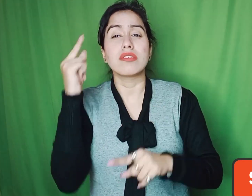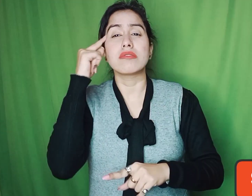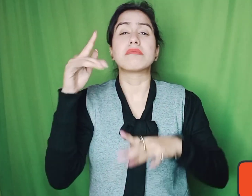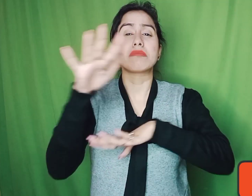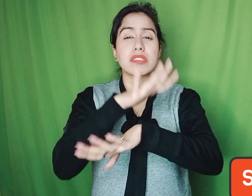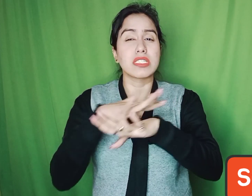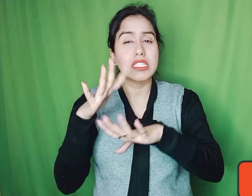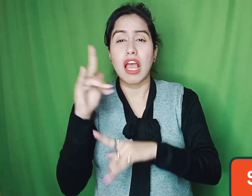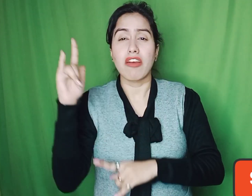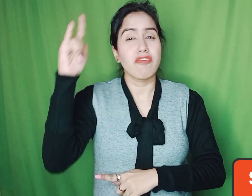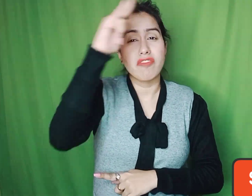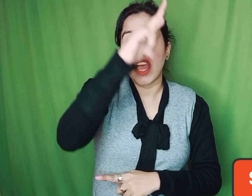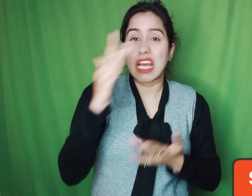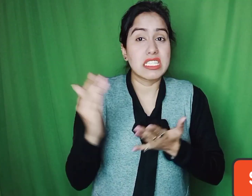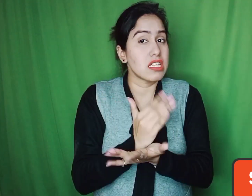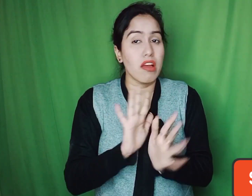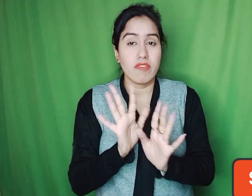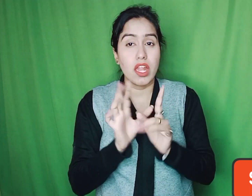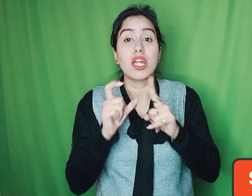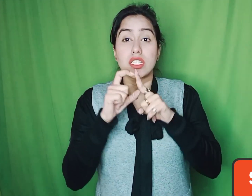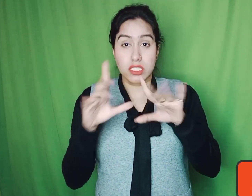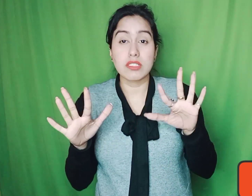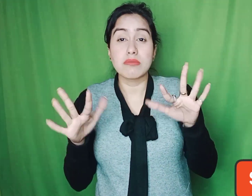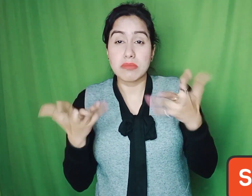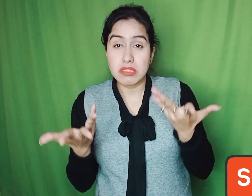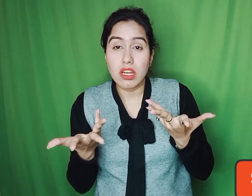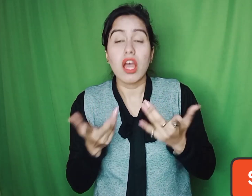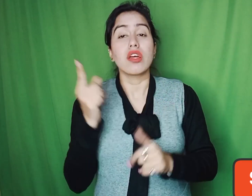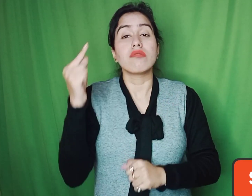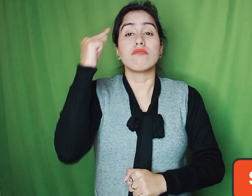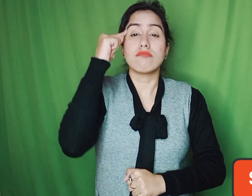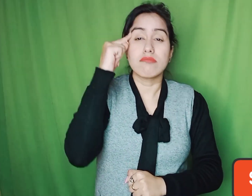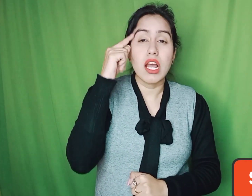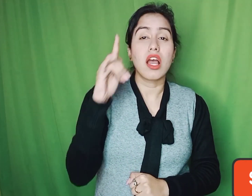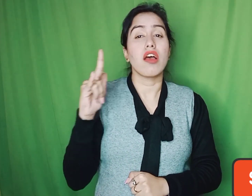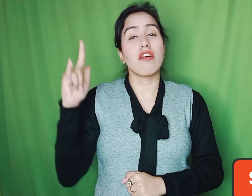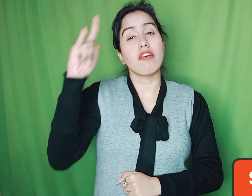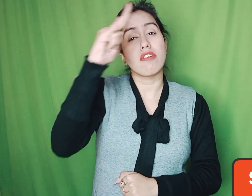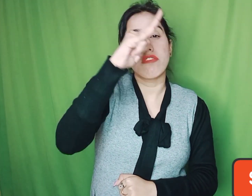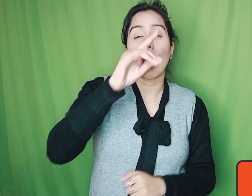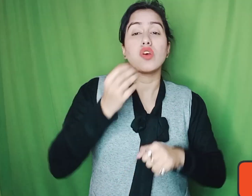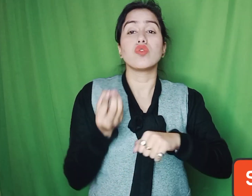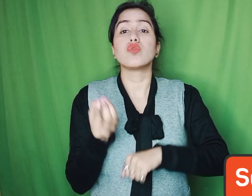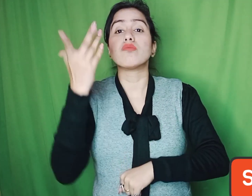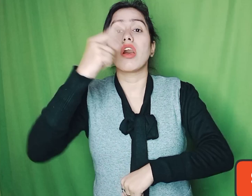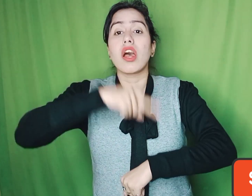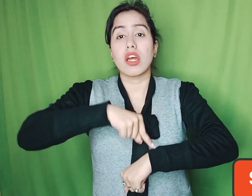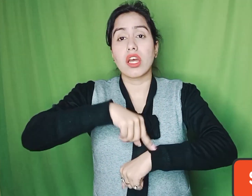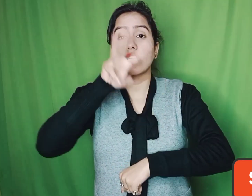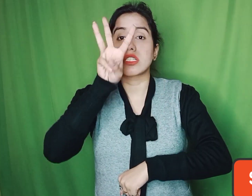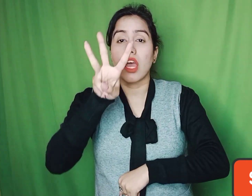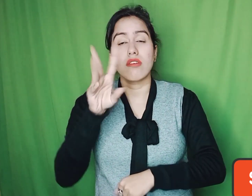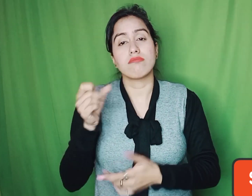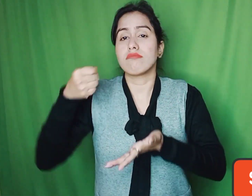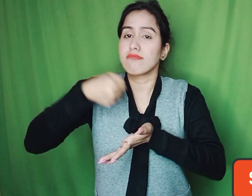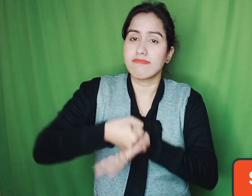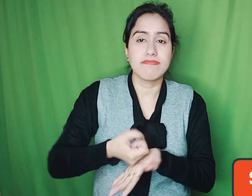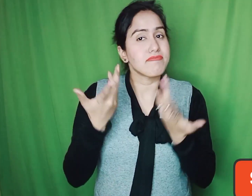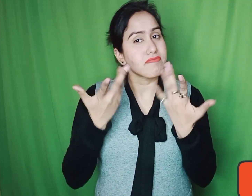था, तो उन्होंने एरोप्लेन से जाना सुरक्षित नहीं समझा और वो भटिंडा एयरपोर्ट पे सुबह के टाइम उतर गए।